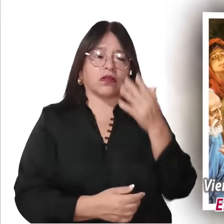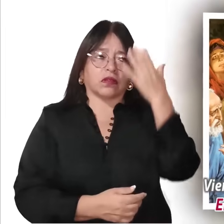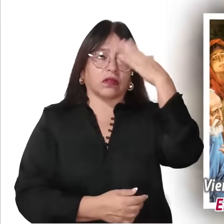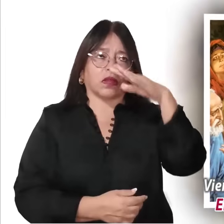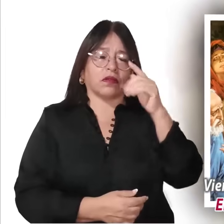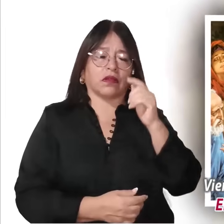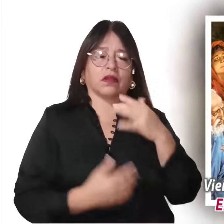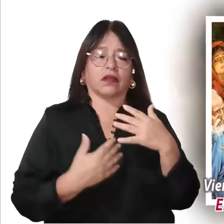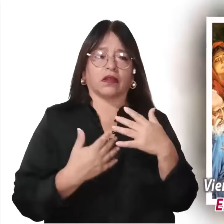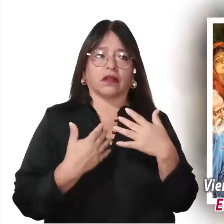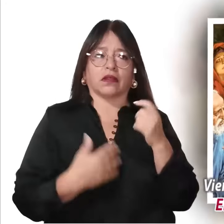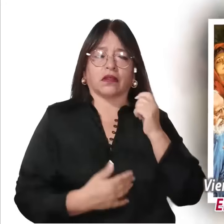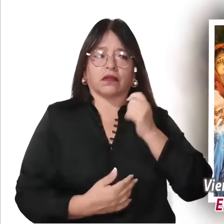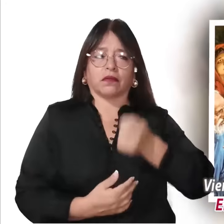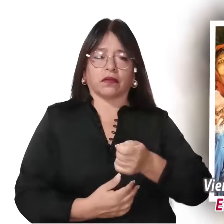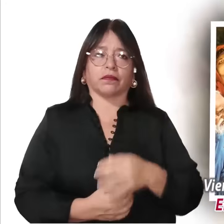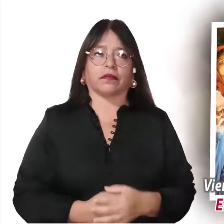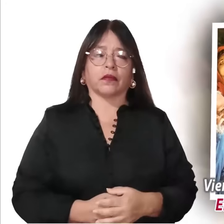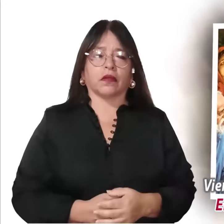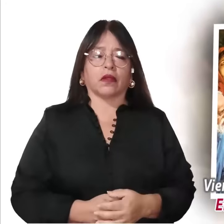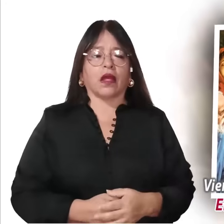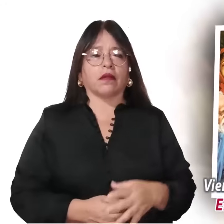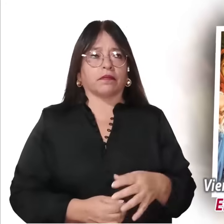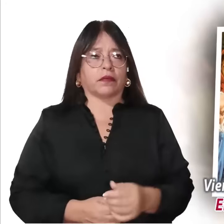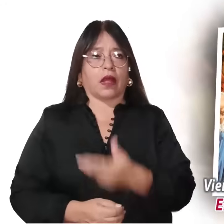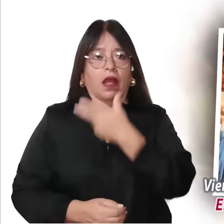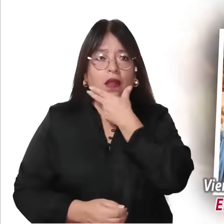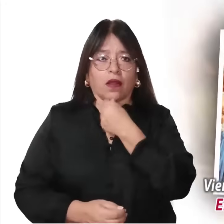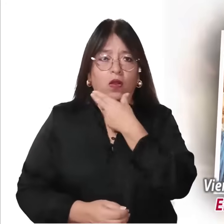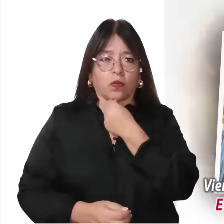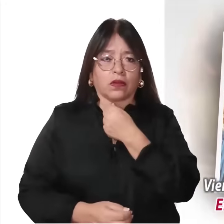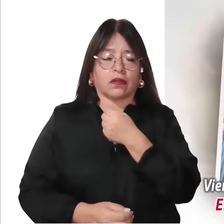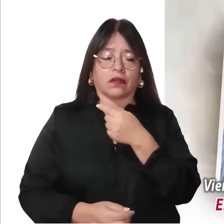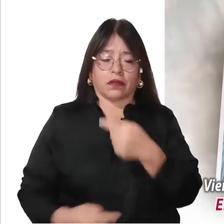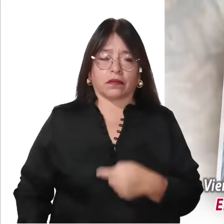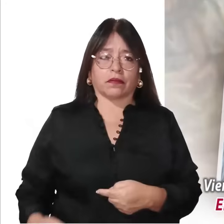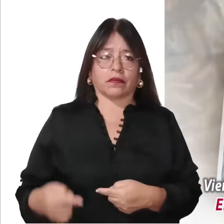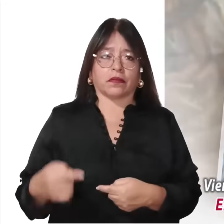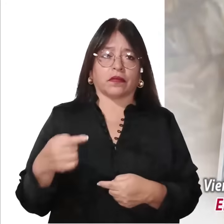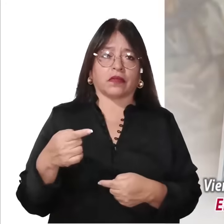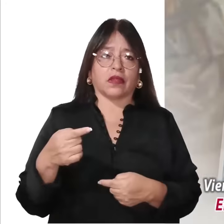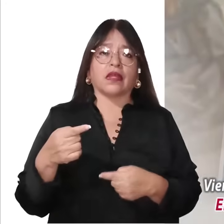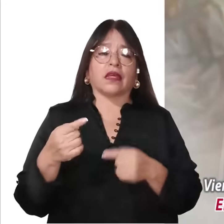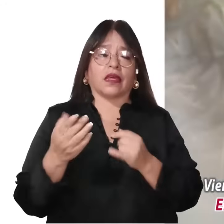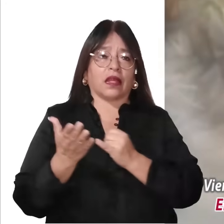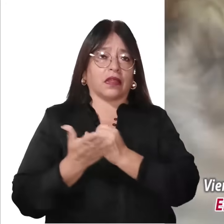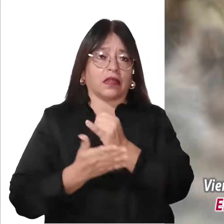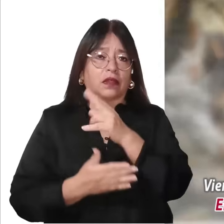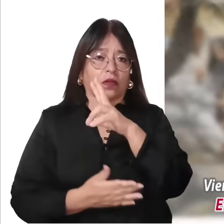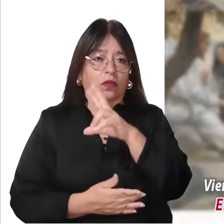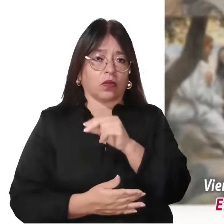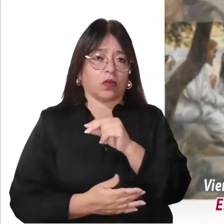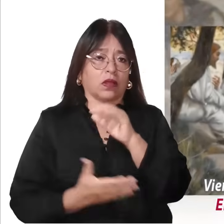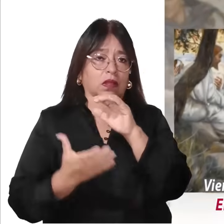Pues hay hombres que desde su nacimiento son incapaces para el matrimonio. Otros han sido